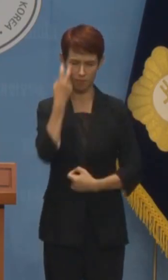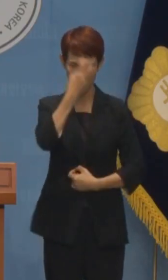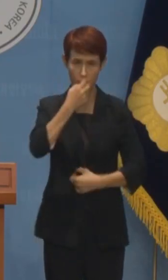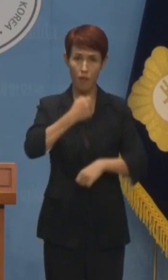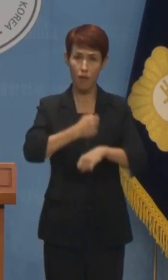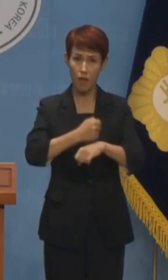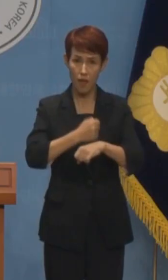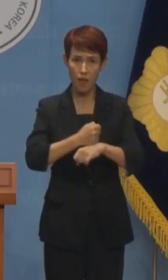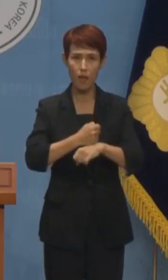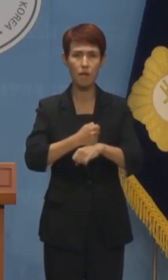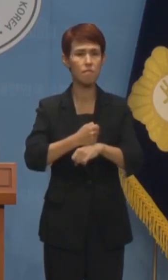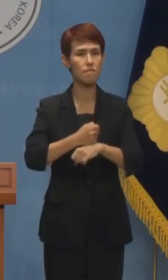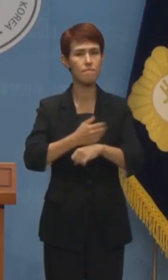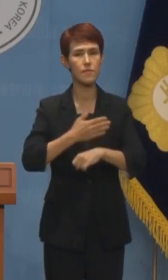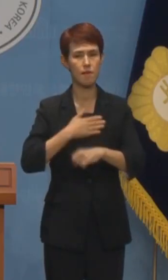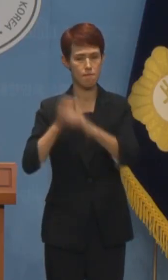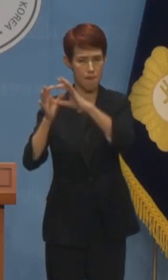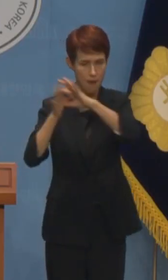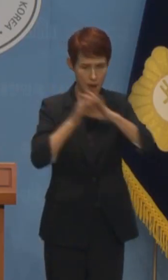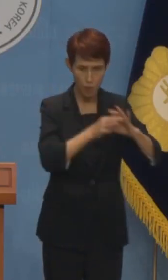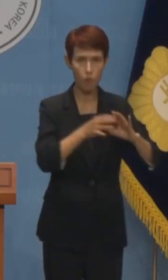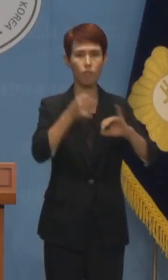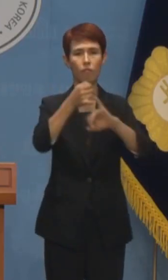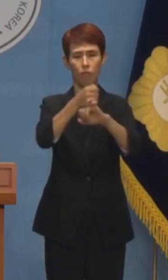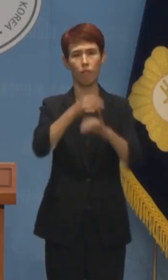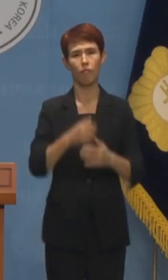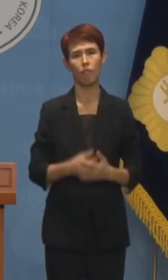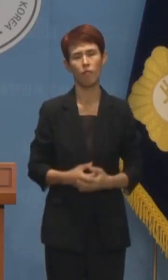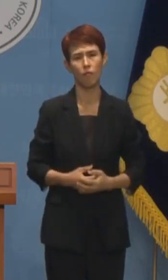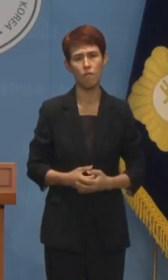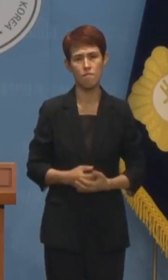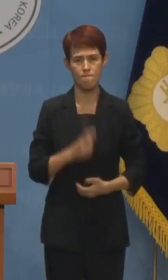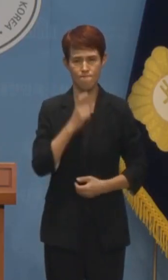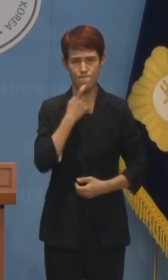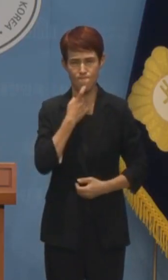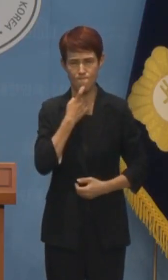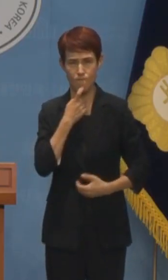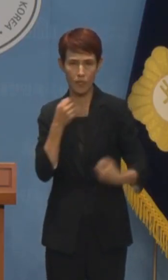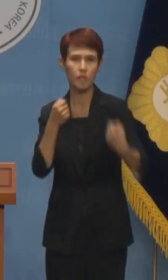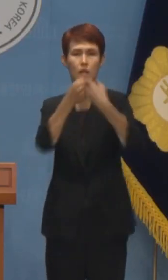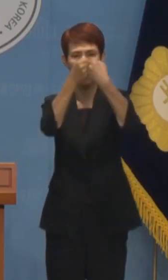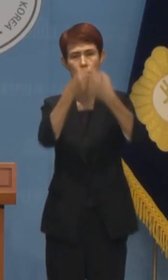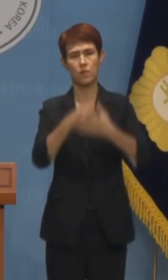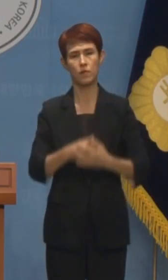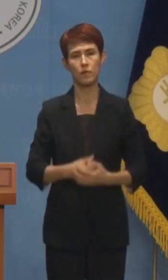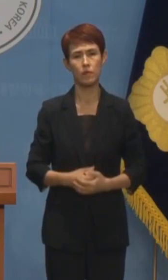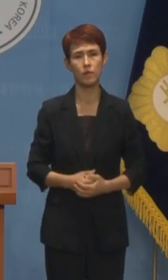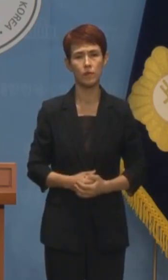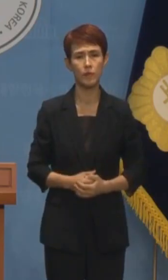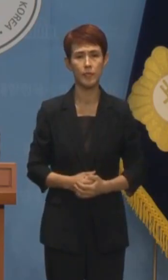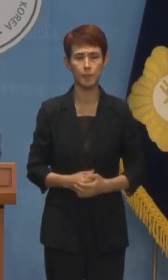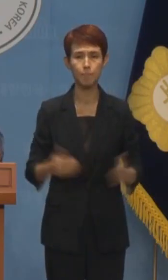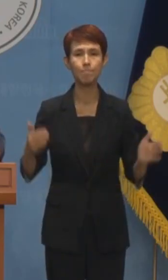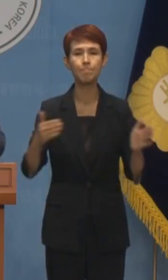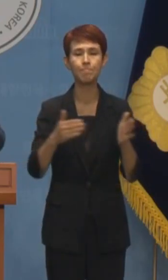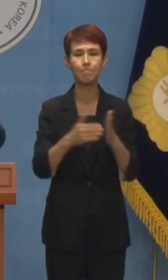밝히는 것을 결코 멈추지 않겠습니다. 끝까지 싸우겠습니다.